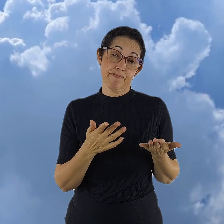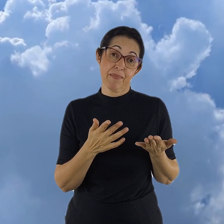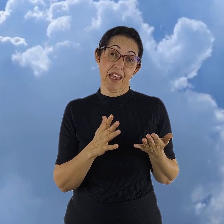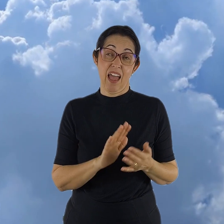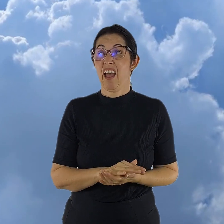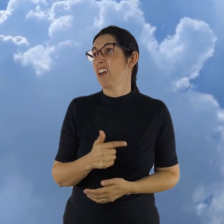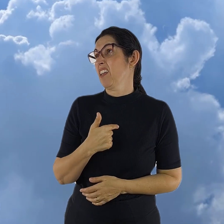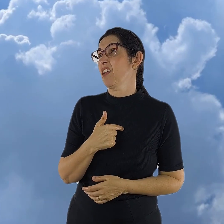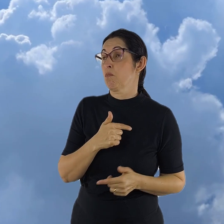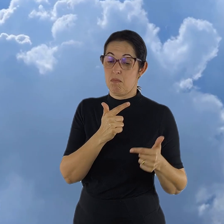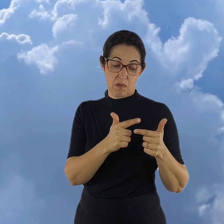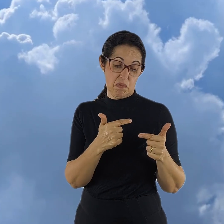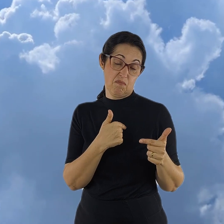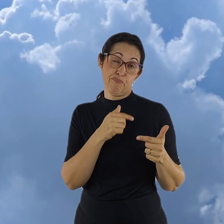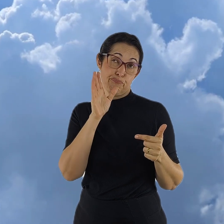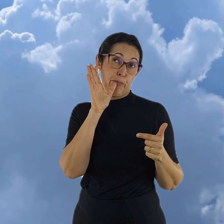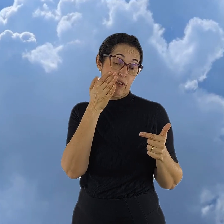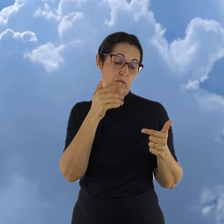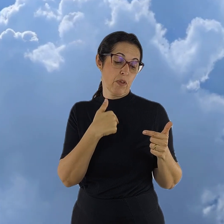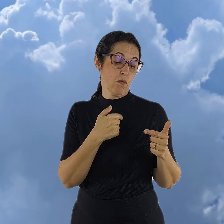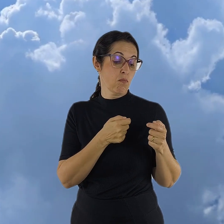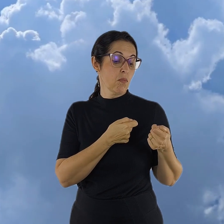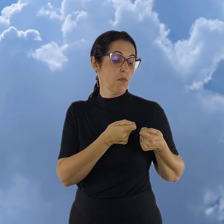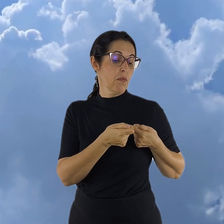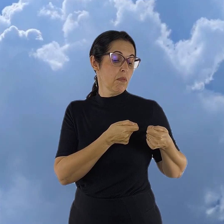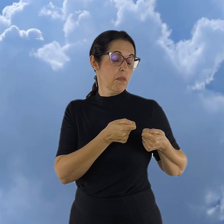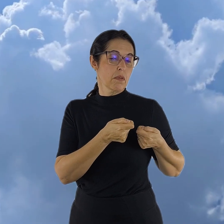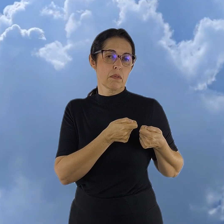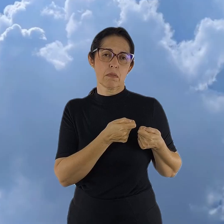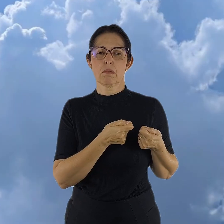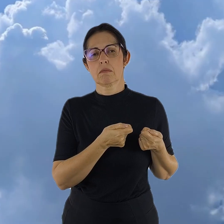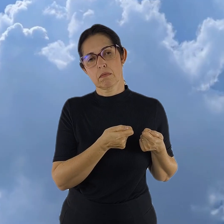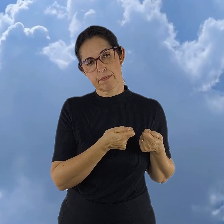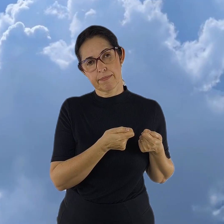Ele pensou, não, eu sou mais forte, eu consigo controlar.